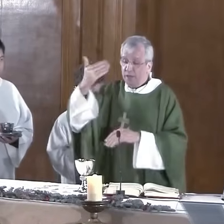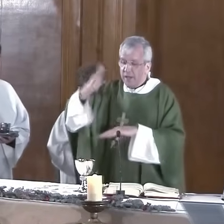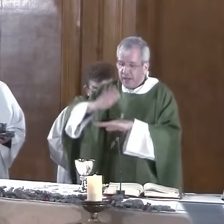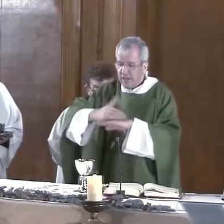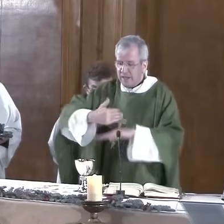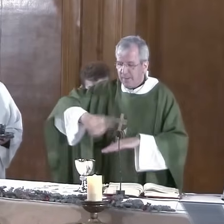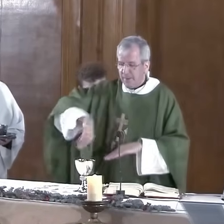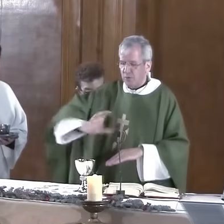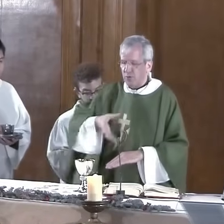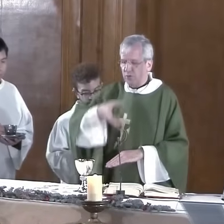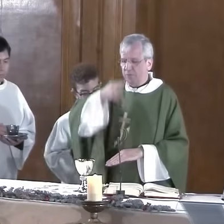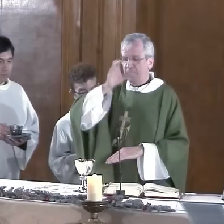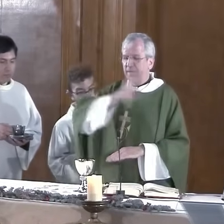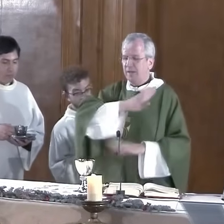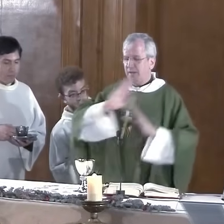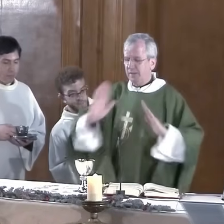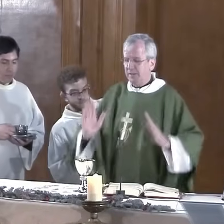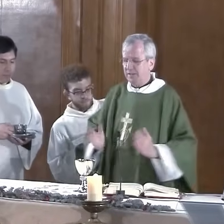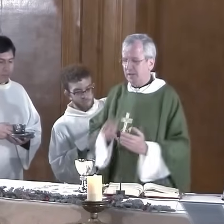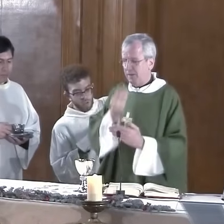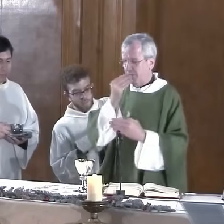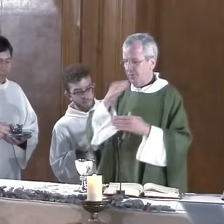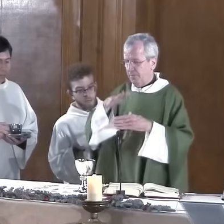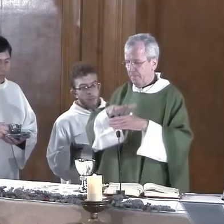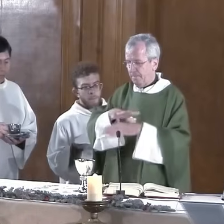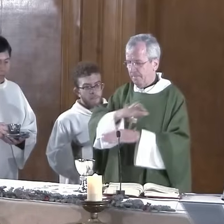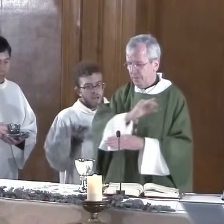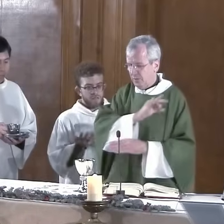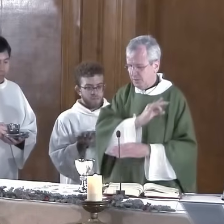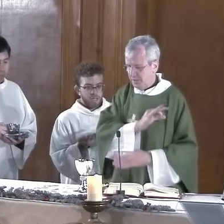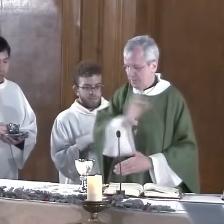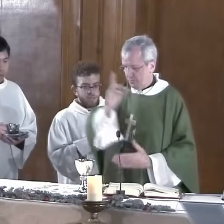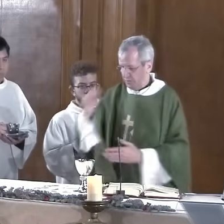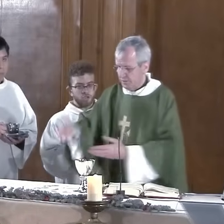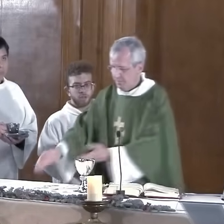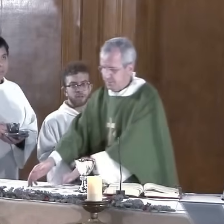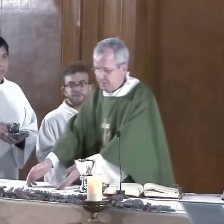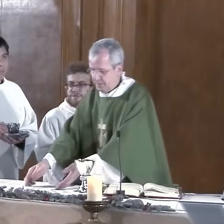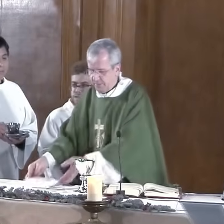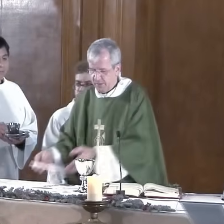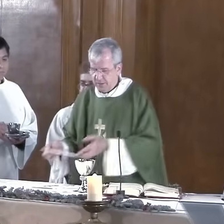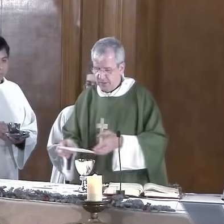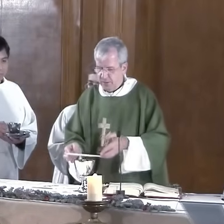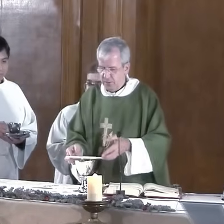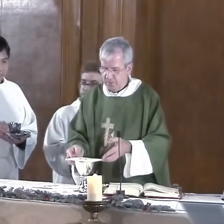presentamos. Él será para nosotros bebida de salvación.